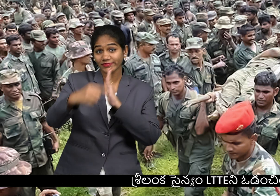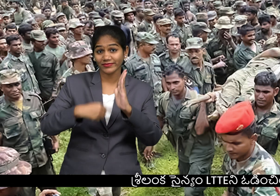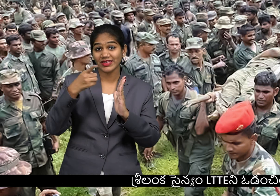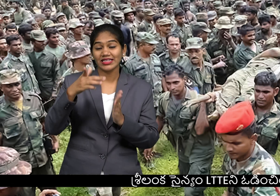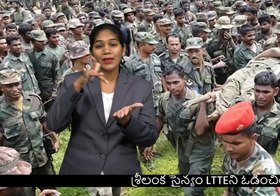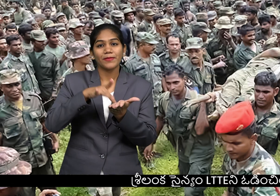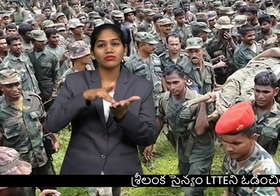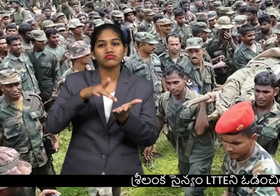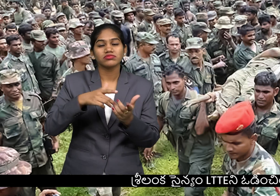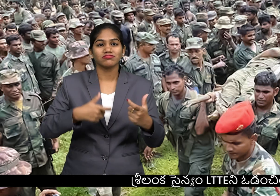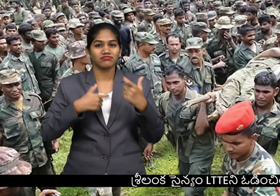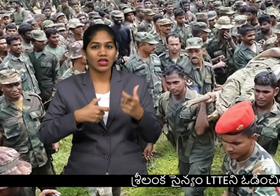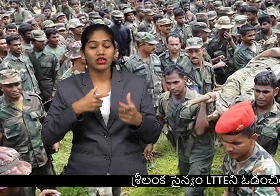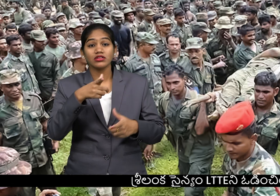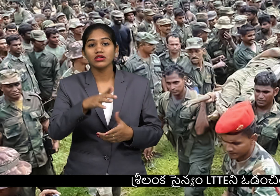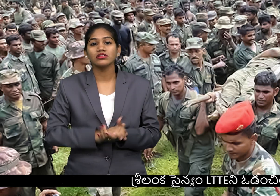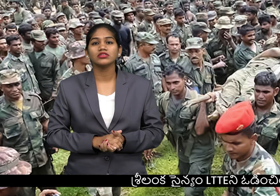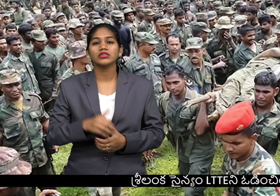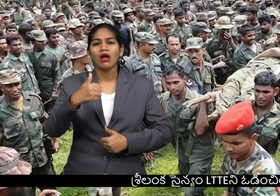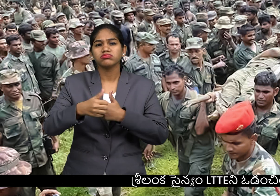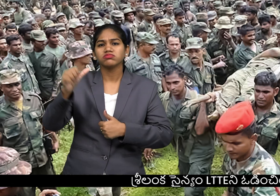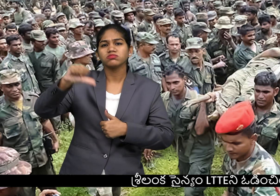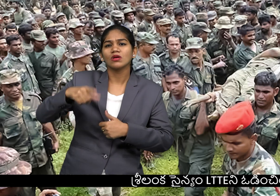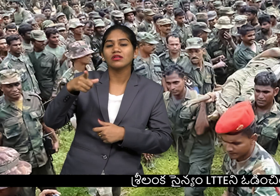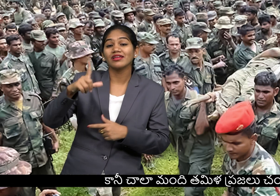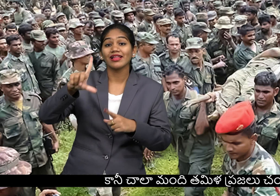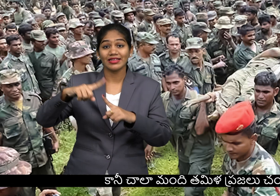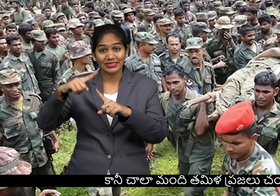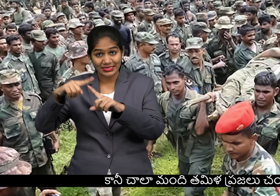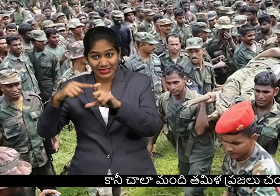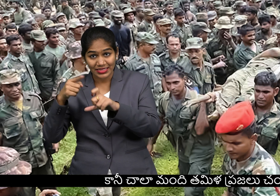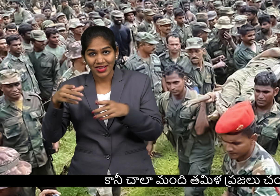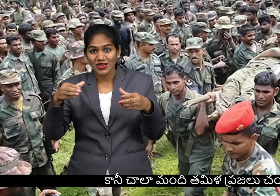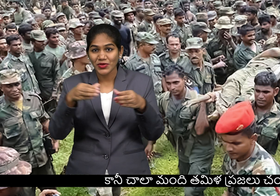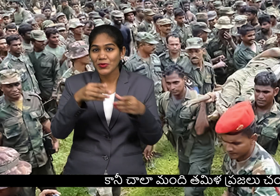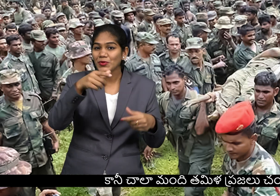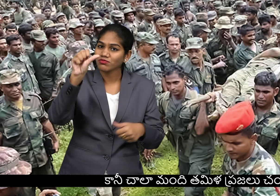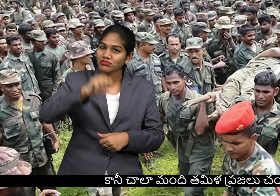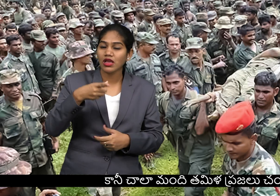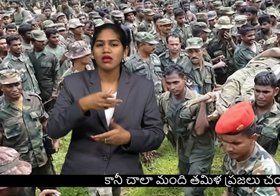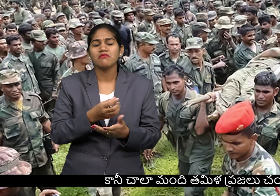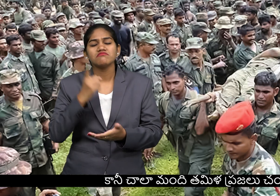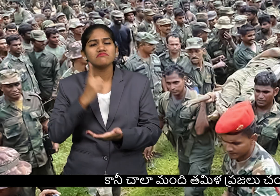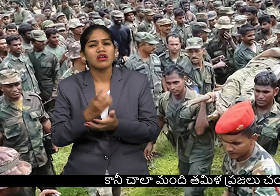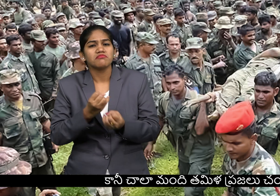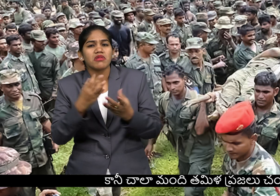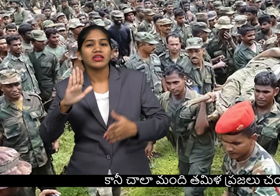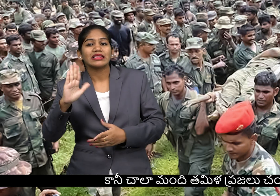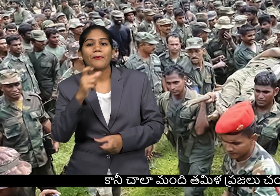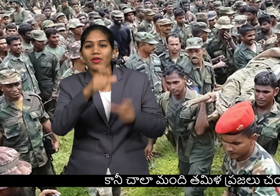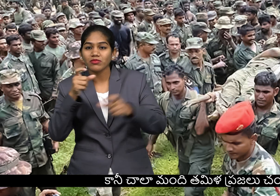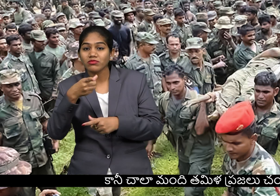శ్రీలంక సైన్యం ఎల్టీటీఈని ఓడించింది, కానీ చాలామంది తమిళ ప్రజలు చంపబడ్డారు